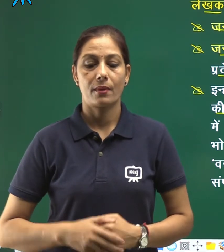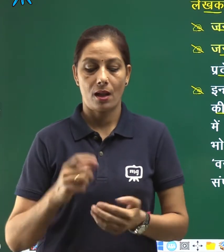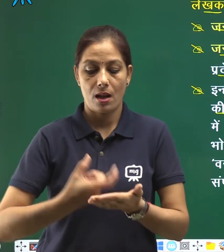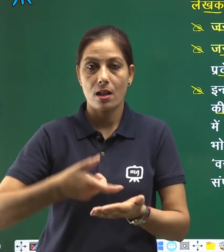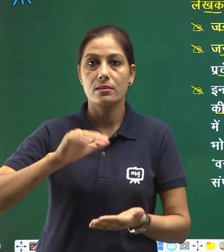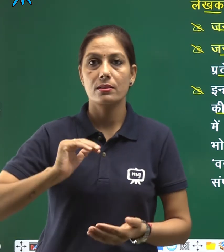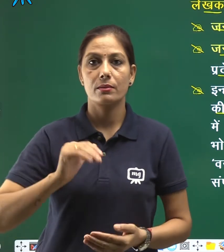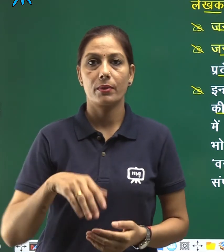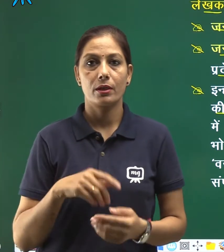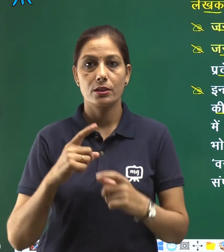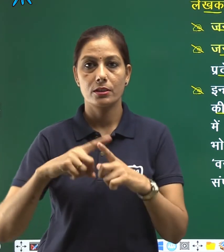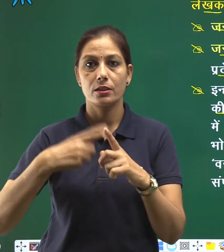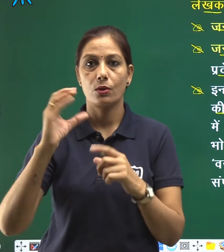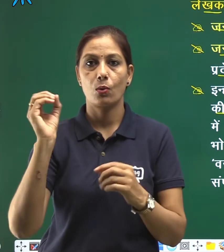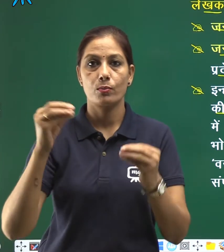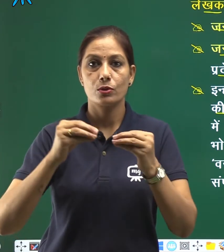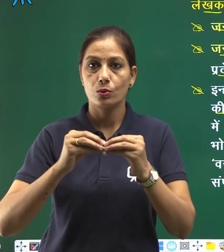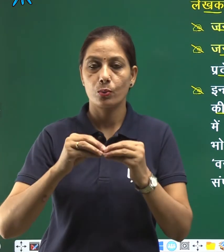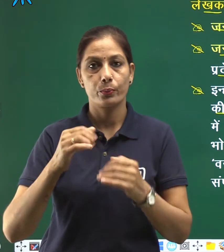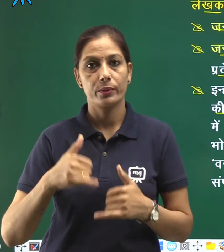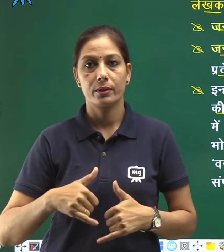राजस्थान में नौकरी की।